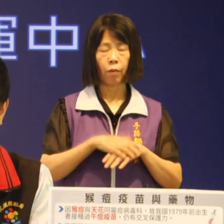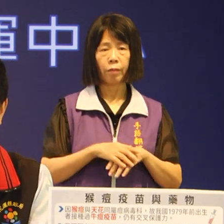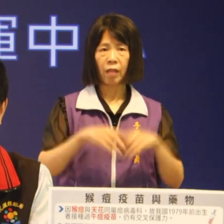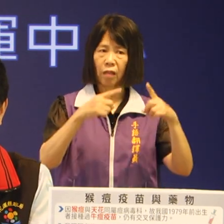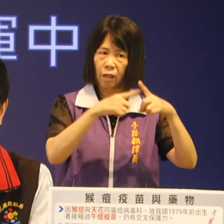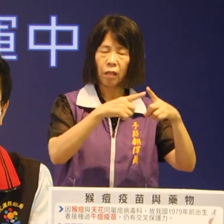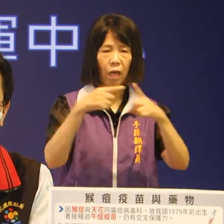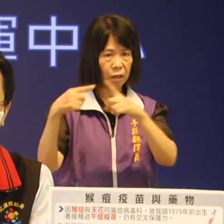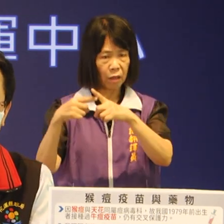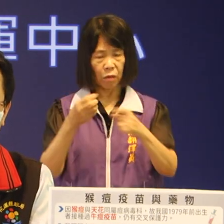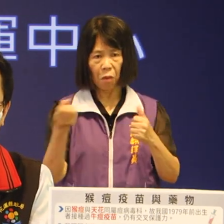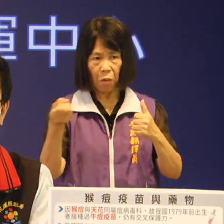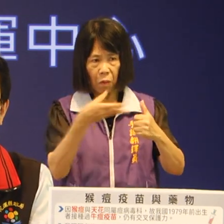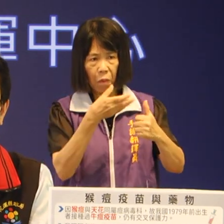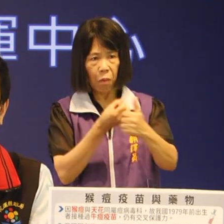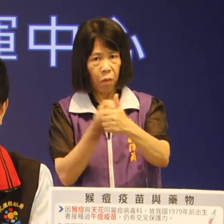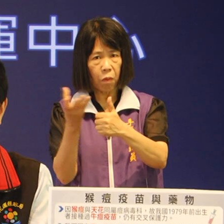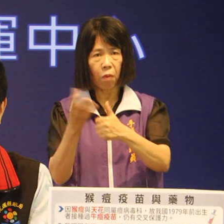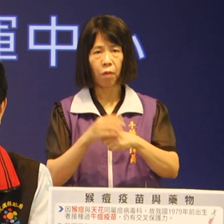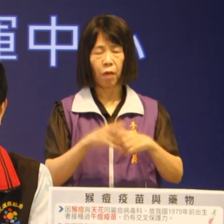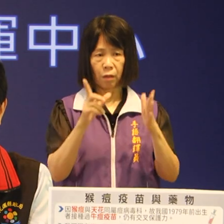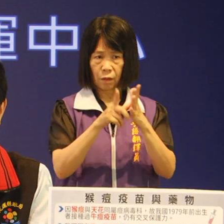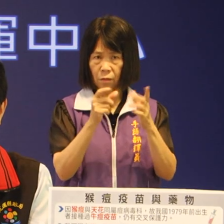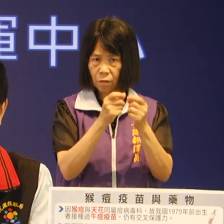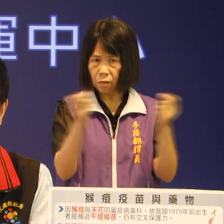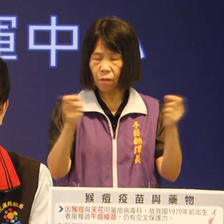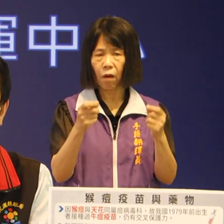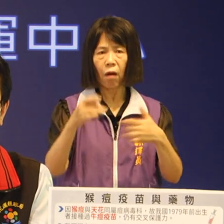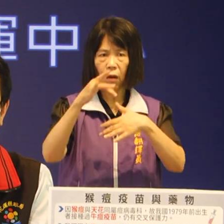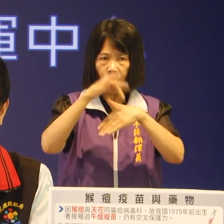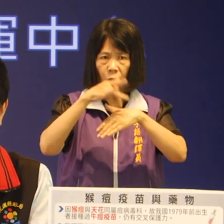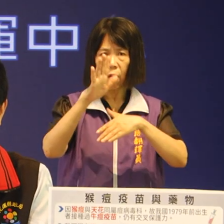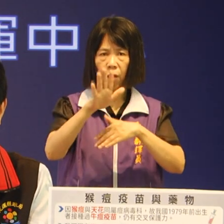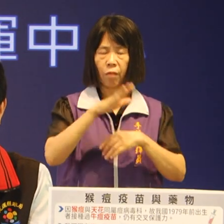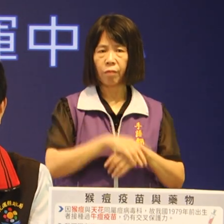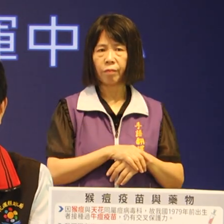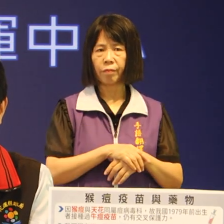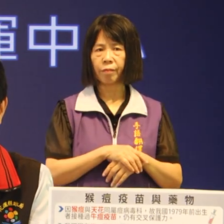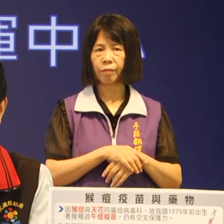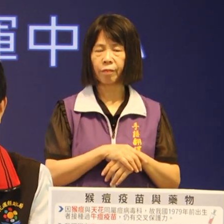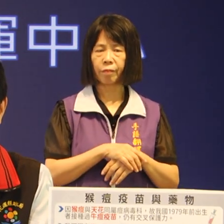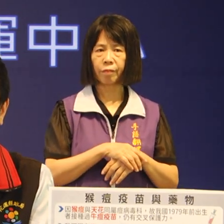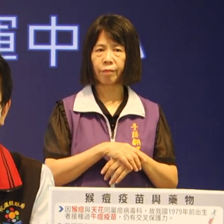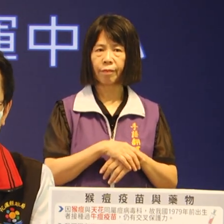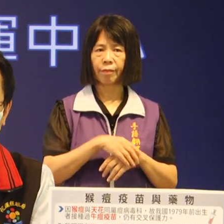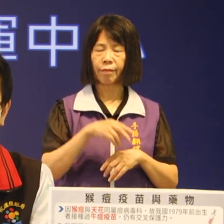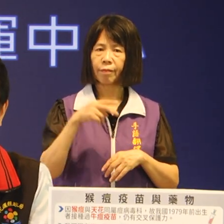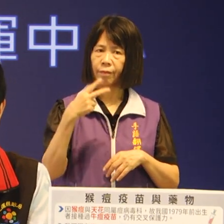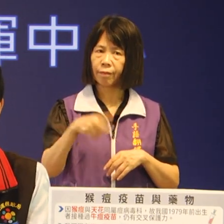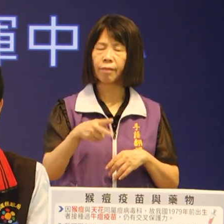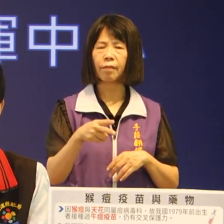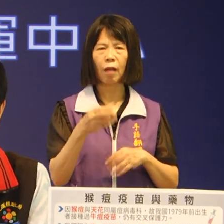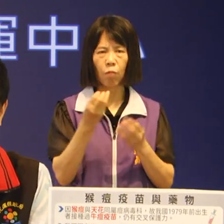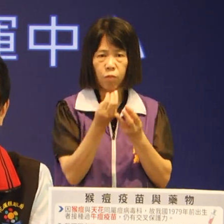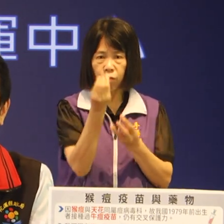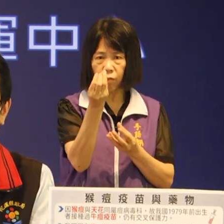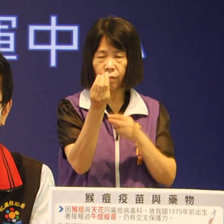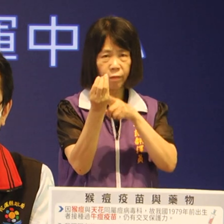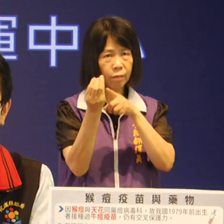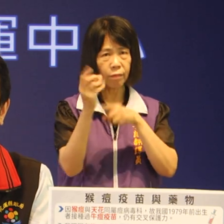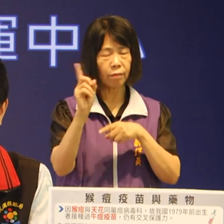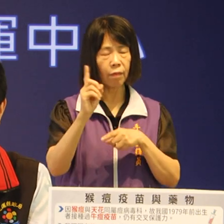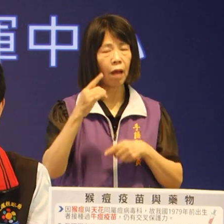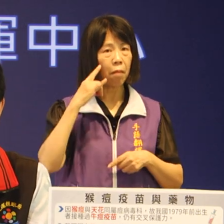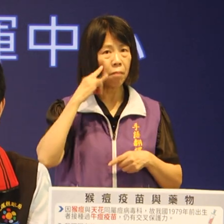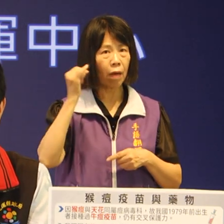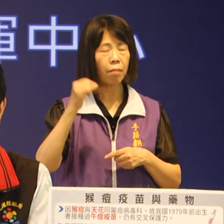或人传人人传人方法就是要长时间的接触那接触感染那当然有少部分会有妈